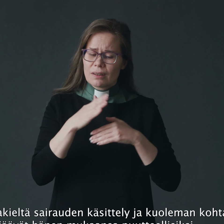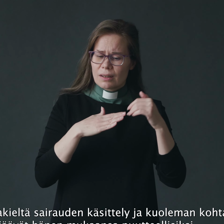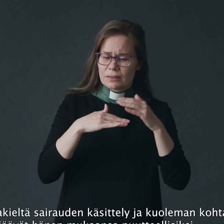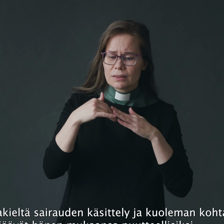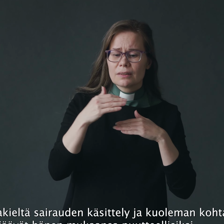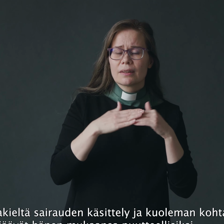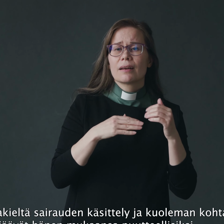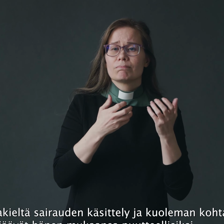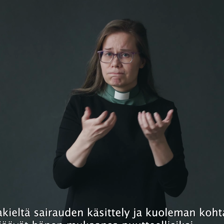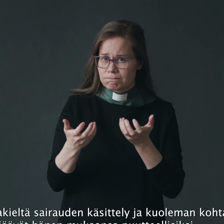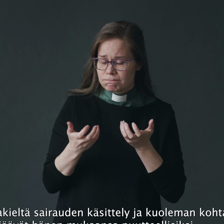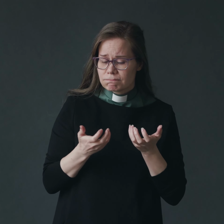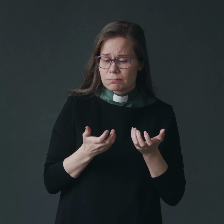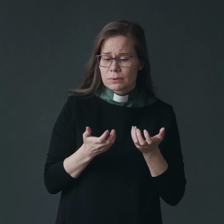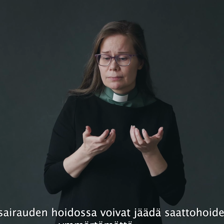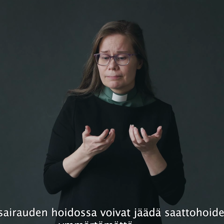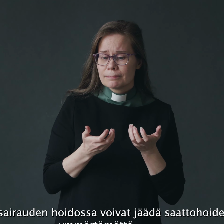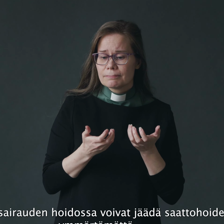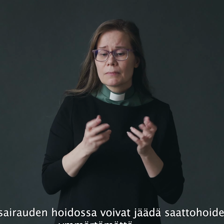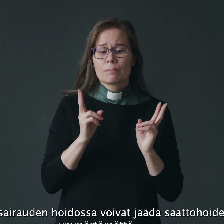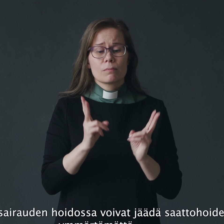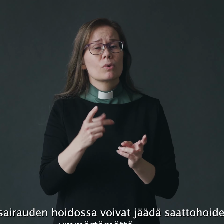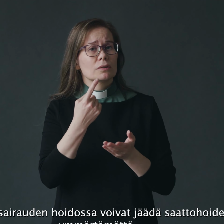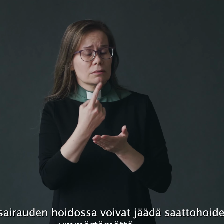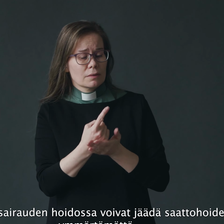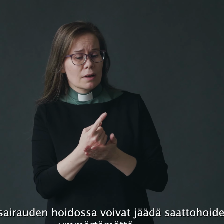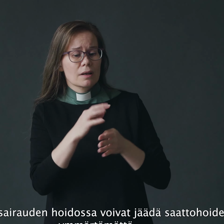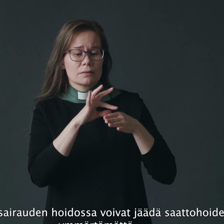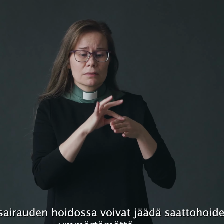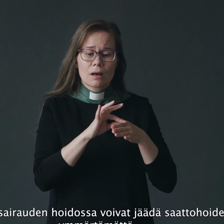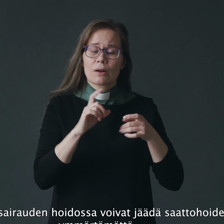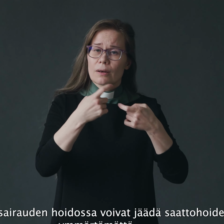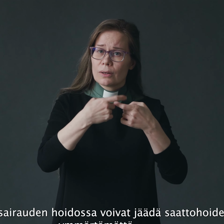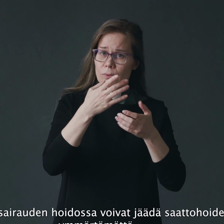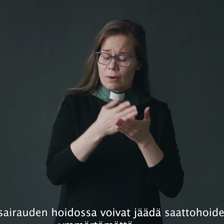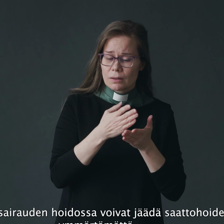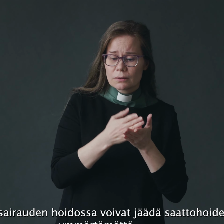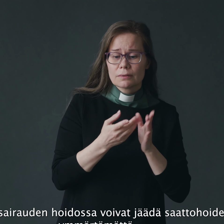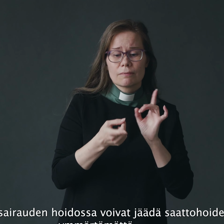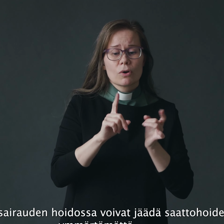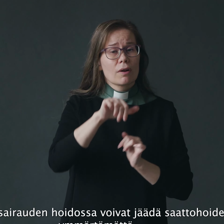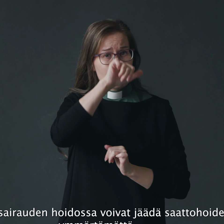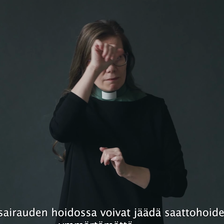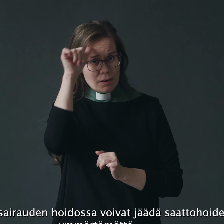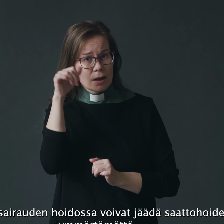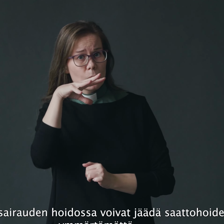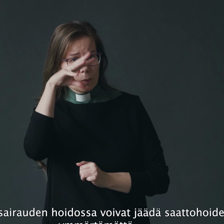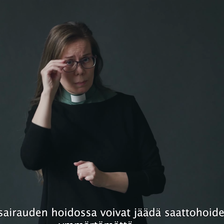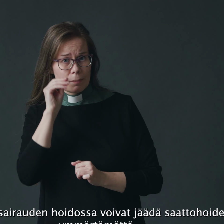puutteellisiksi. Isotkin asiat sairauden hoidossa voivat jäädä saattohoidettavalta ymmärtämättä.